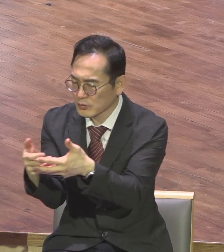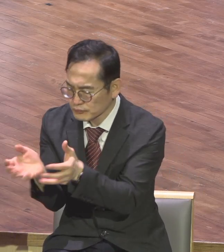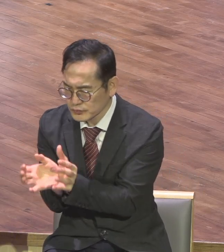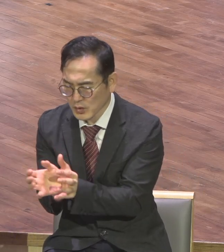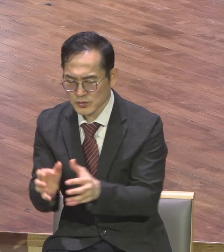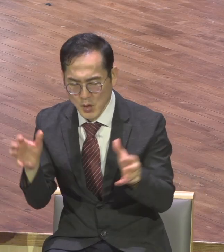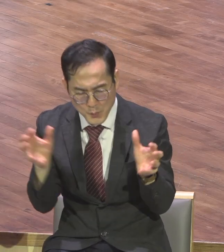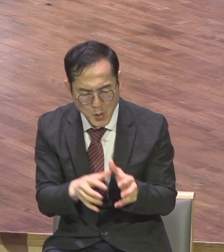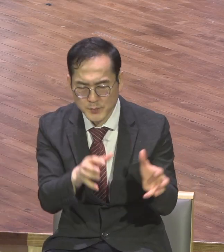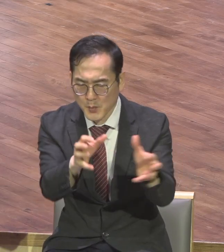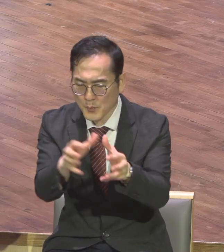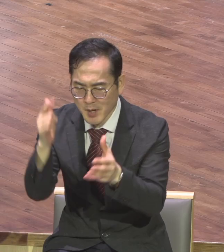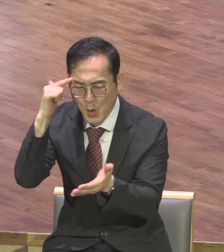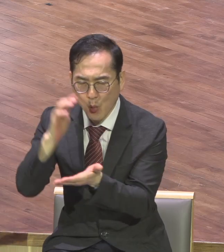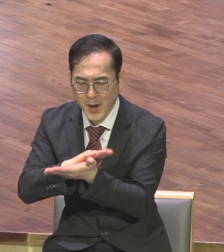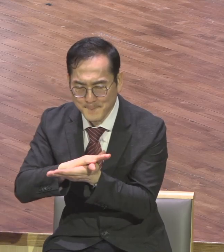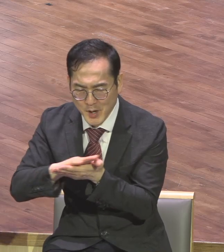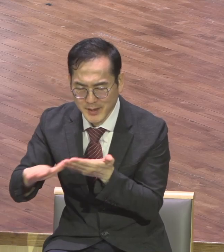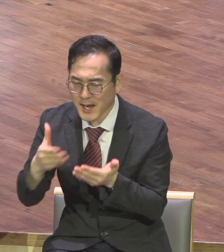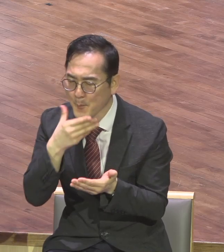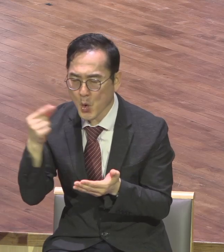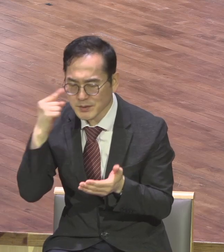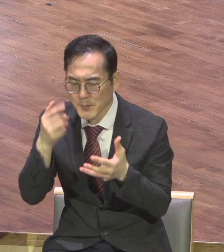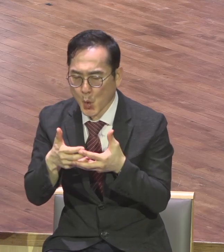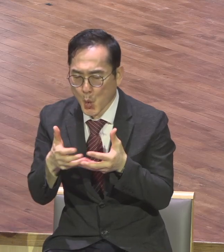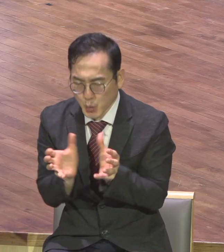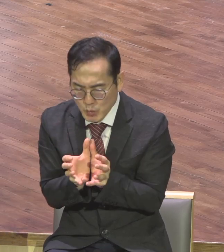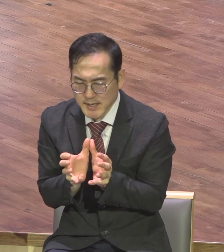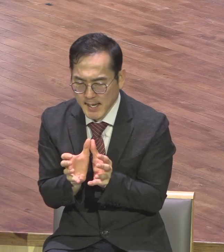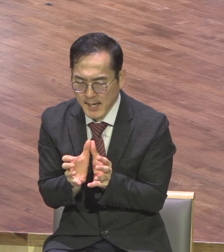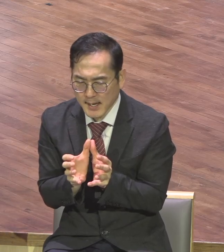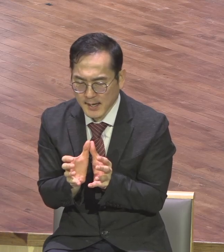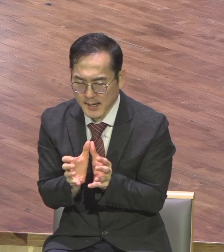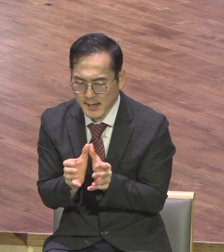모임이든지 화평의 복음 공동체라는 주역이 되게